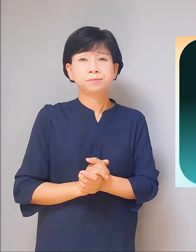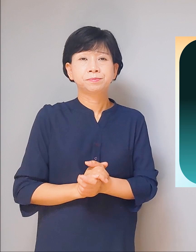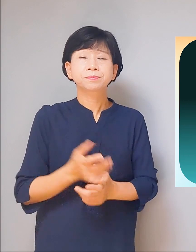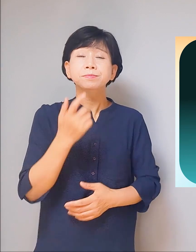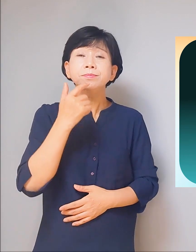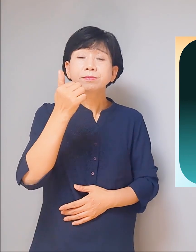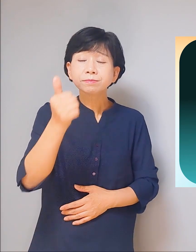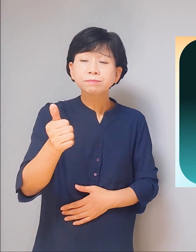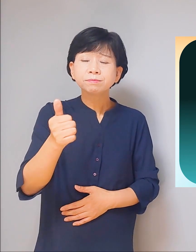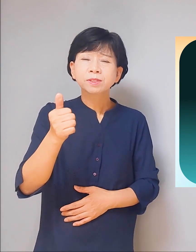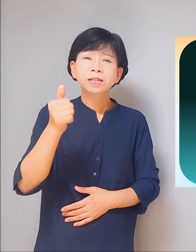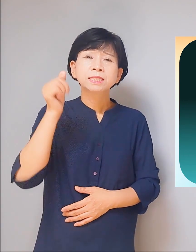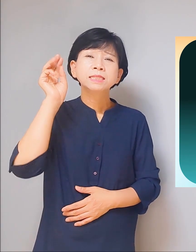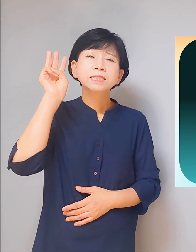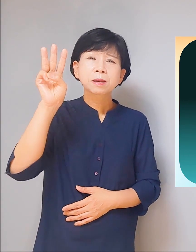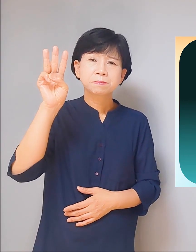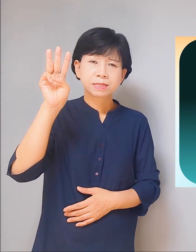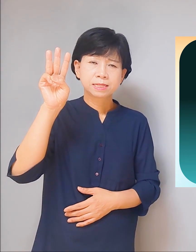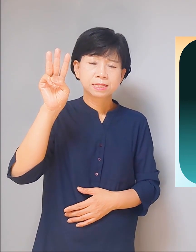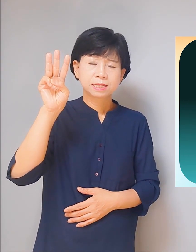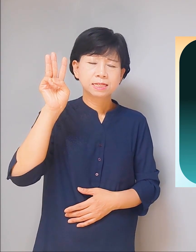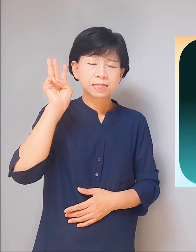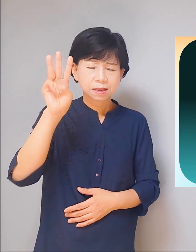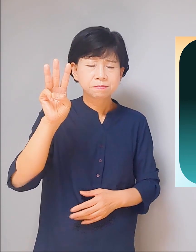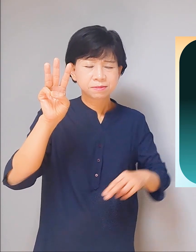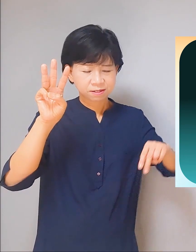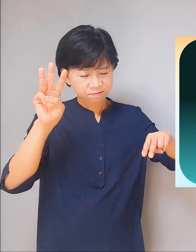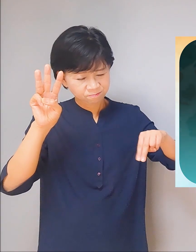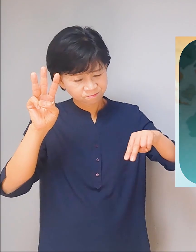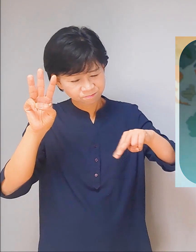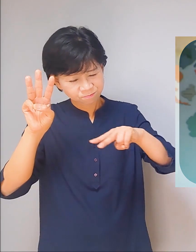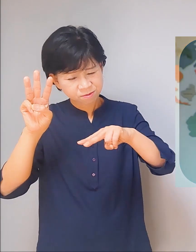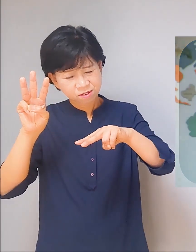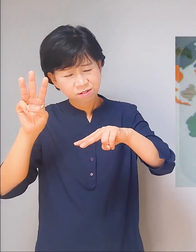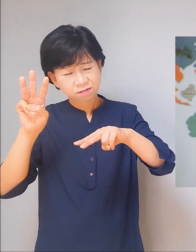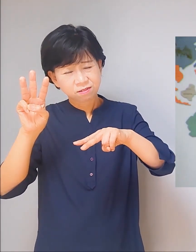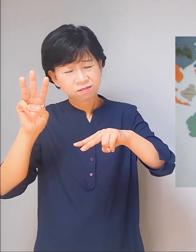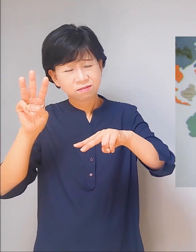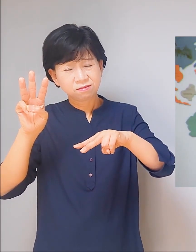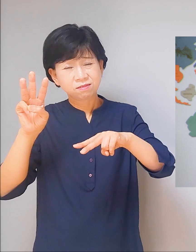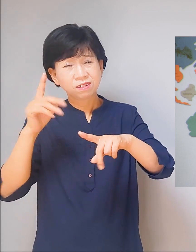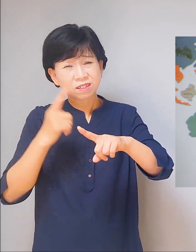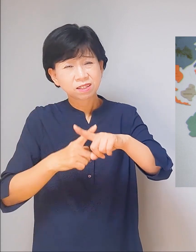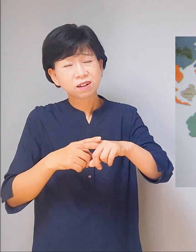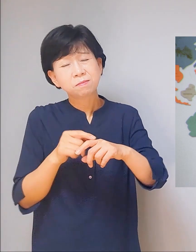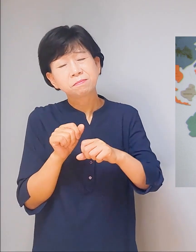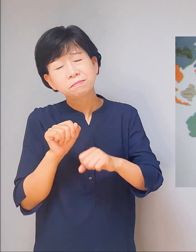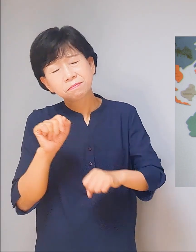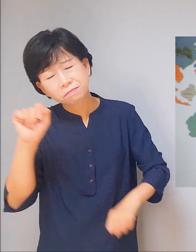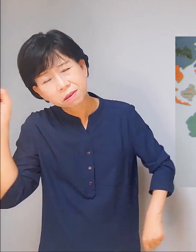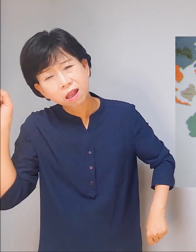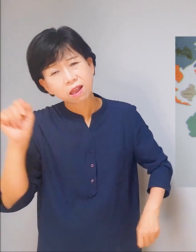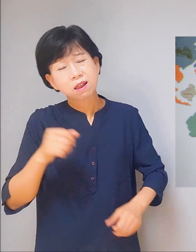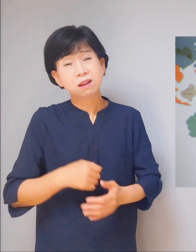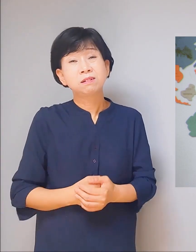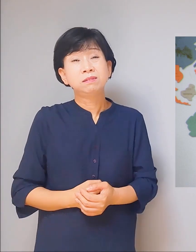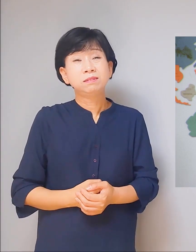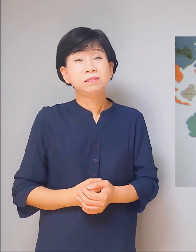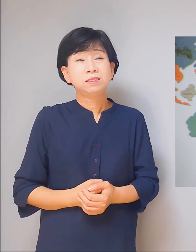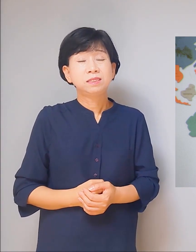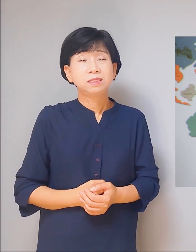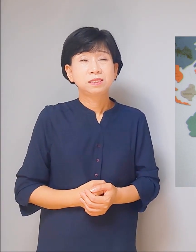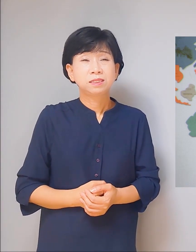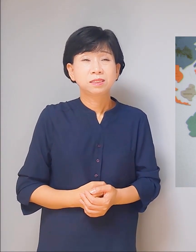야곱이 겨우 3일 길을 걸어갔었잖아요. 그런데 탈진했습니다. 여러분, 이건 옛사람